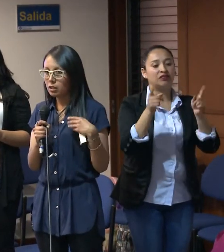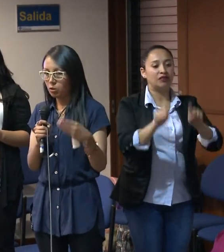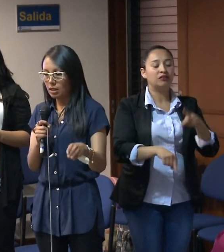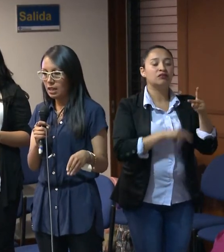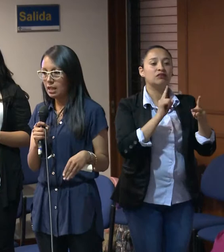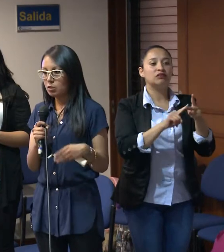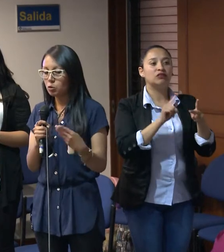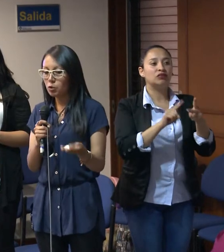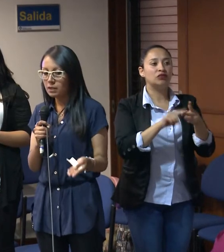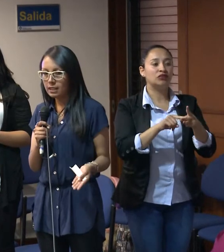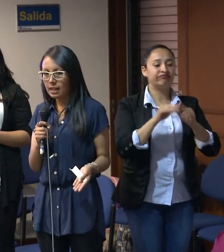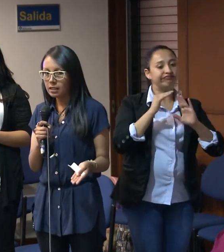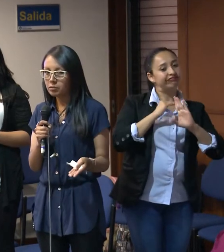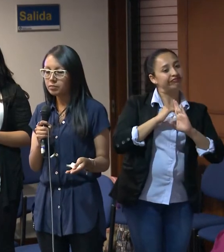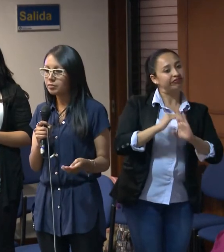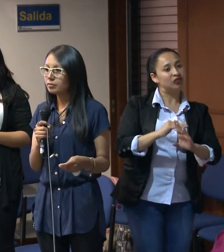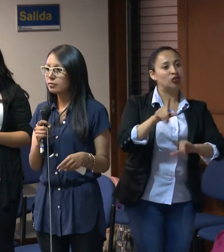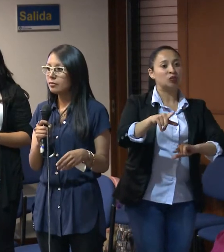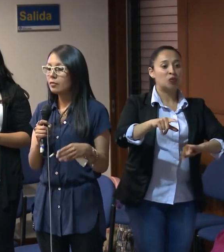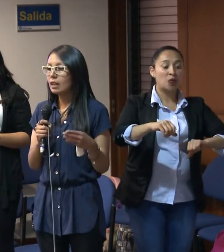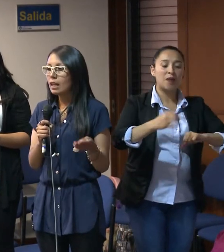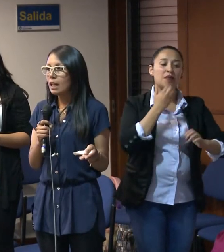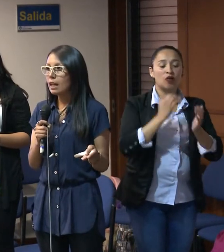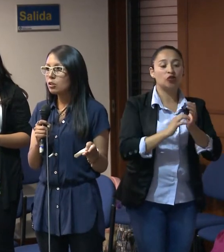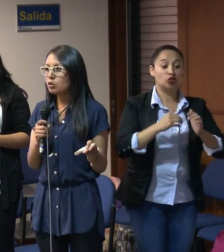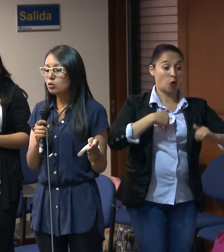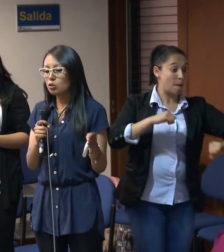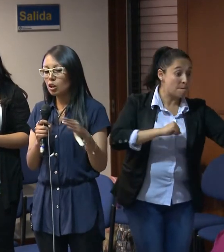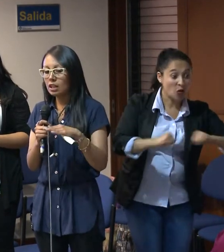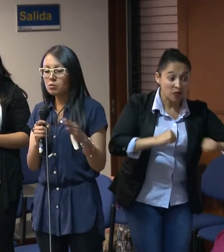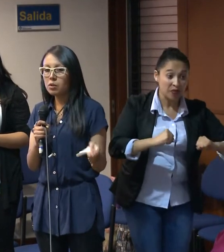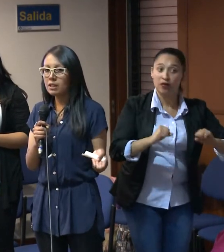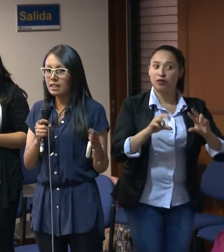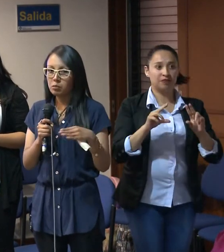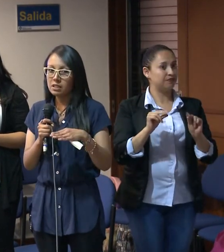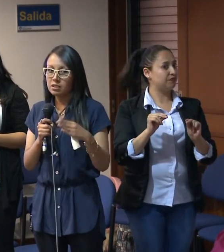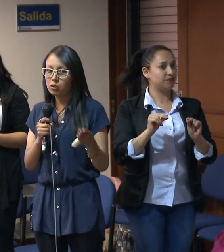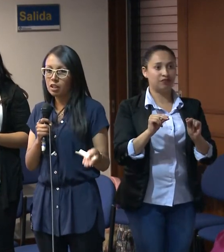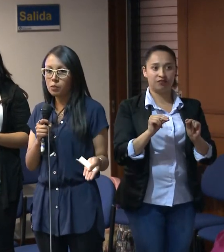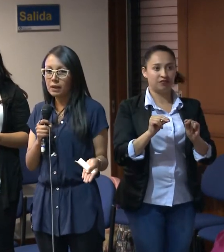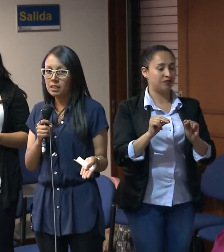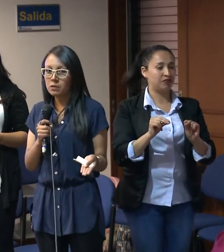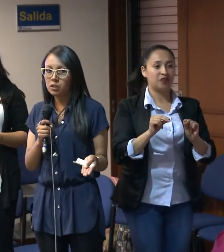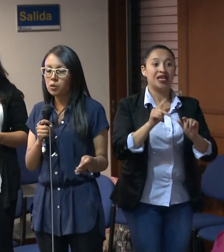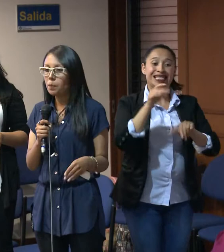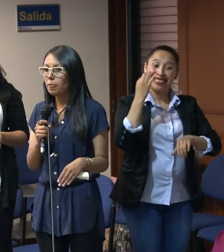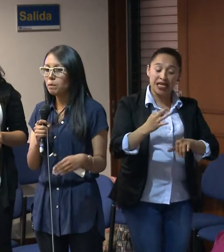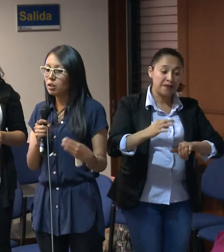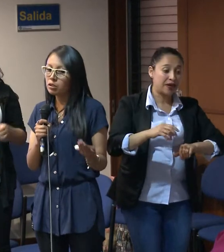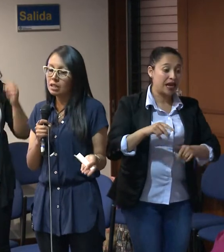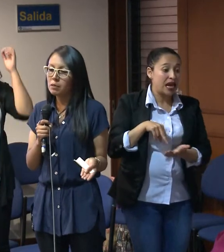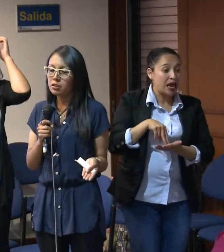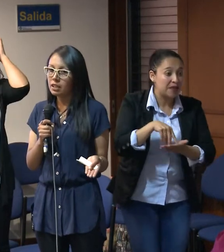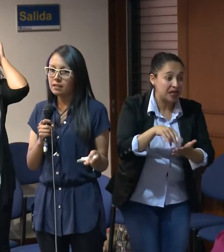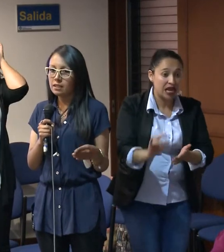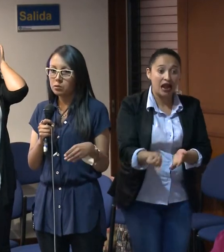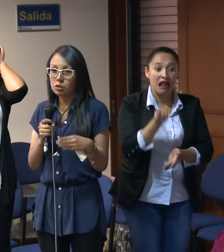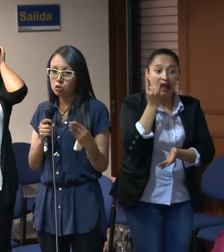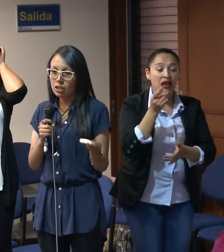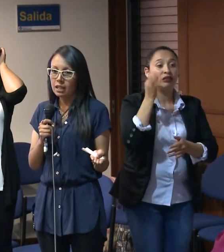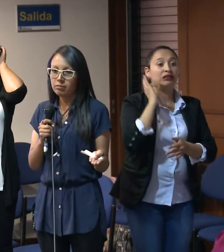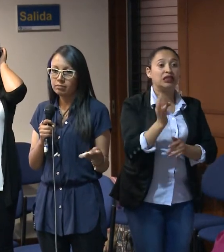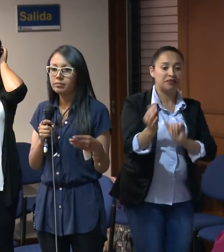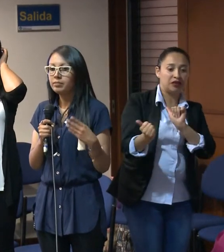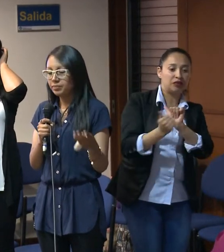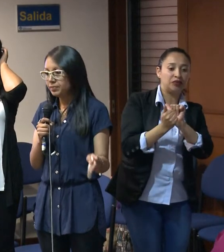restricciones al momento de su movilidad. Ellos, toda la movilidad, pues, es con acompañamiento, pero la mayoría de veces,